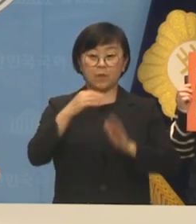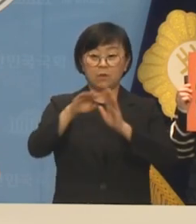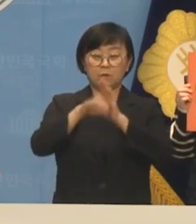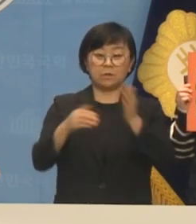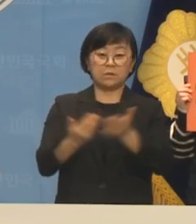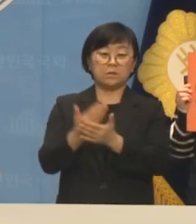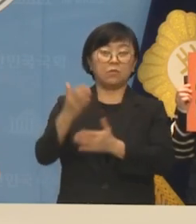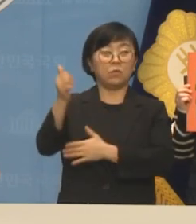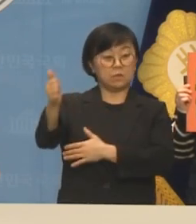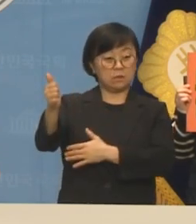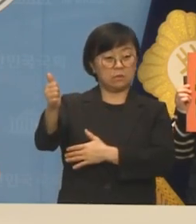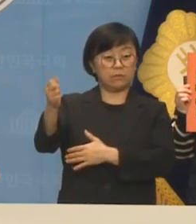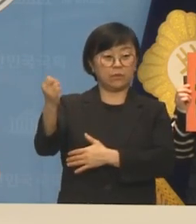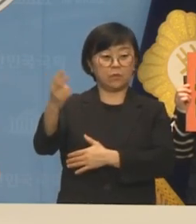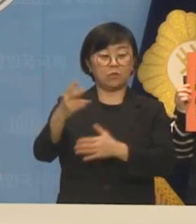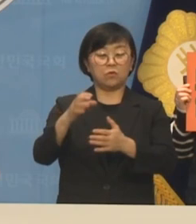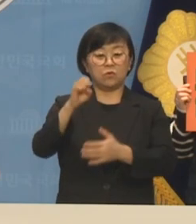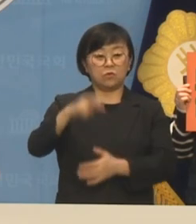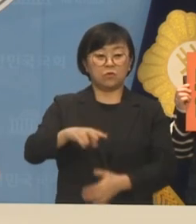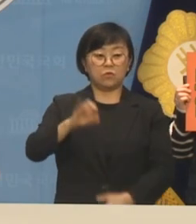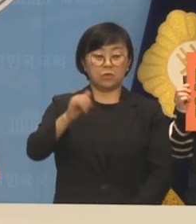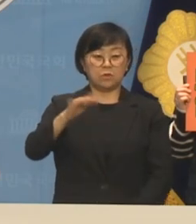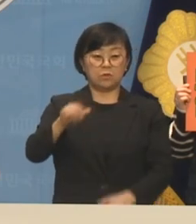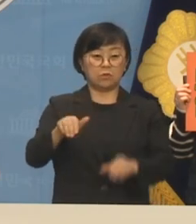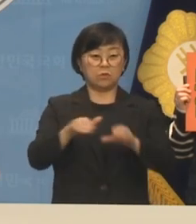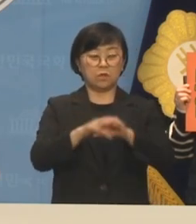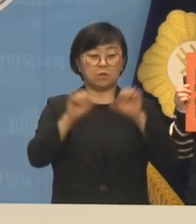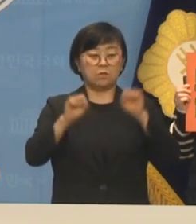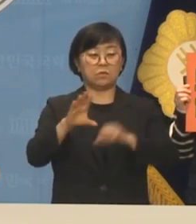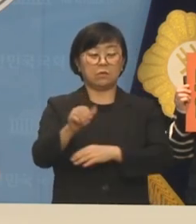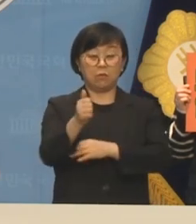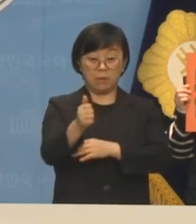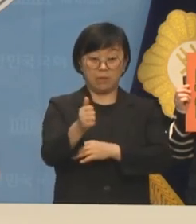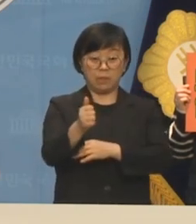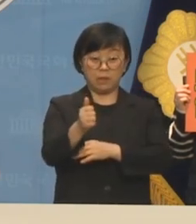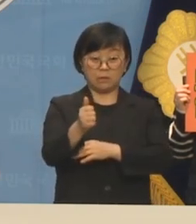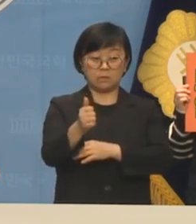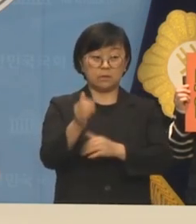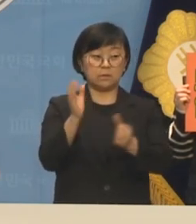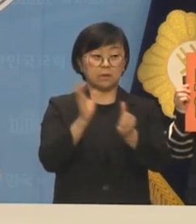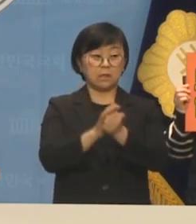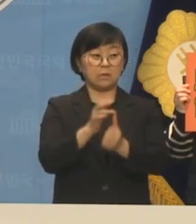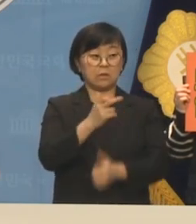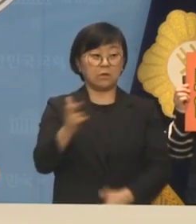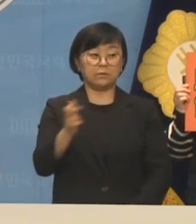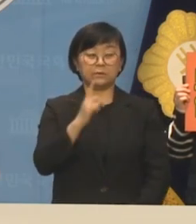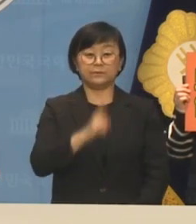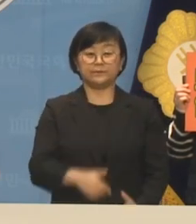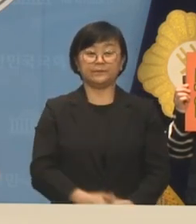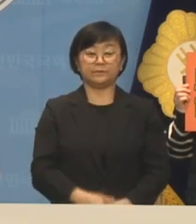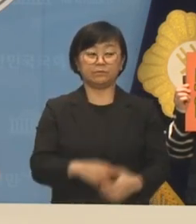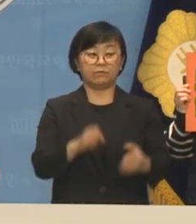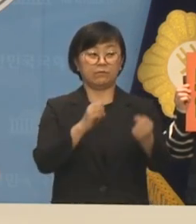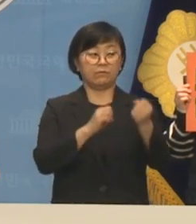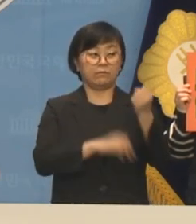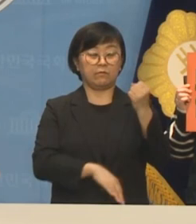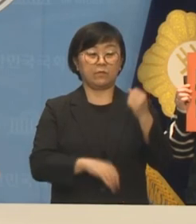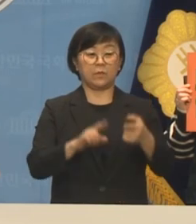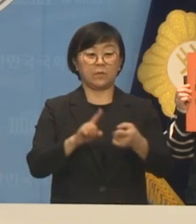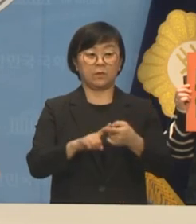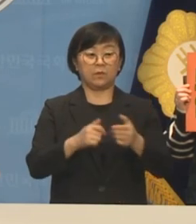콘텐츠진흥원 원장 그리고 유인촌 문체부 장관 이 책임이 막대하다 할 것입니다.